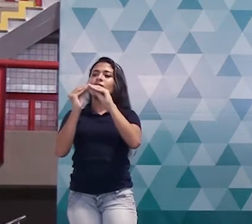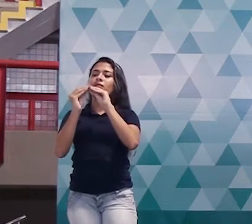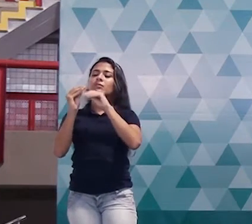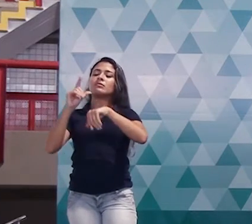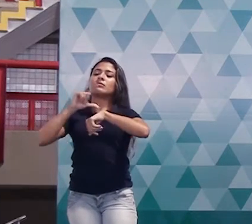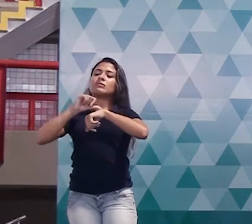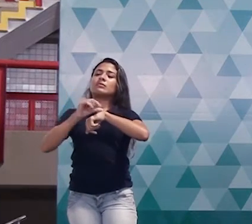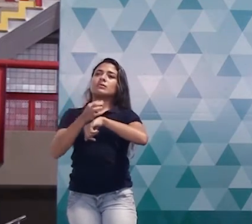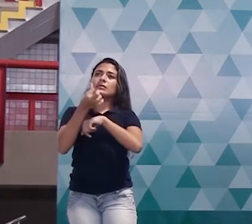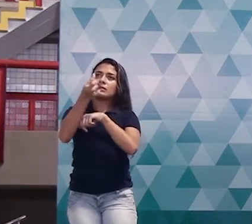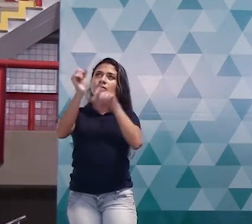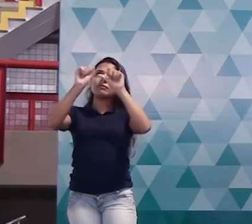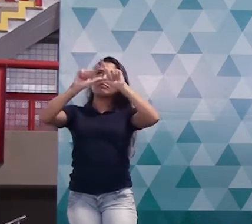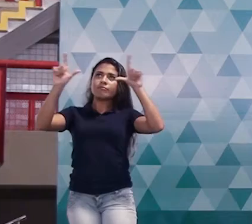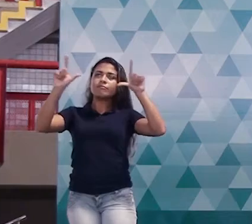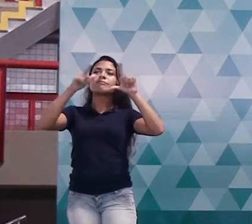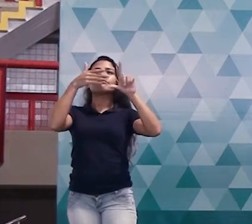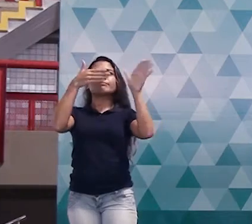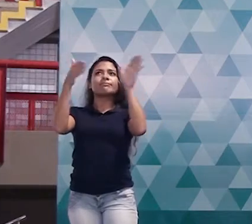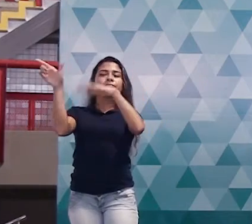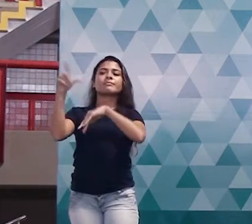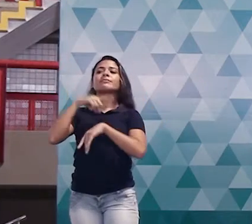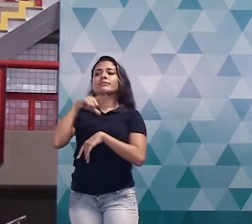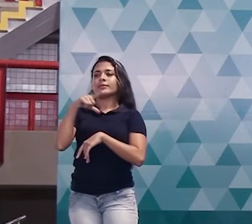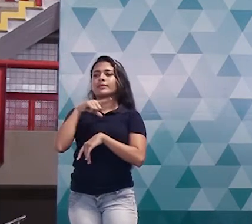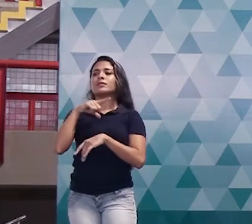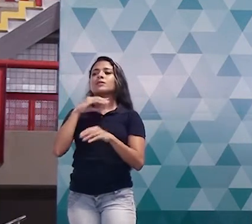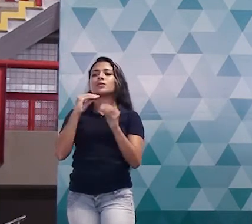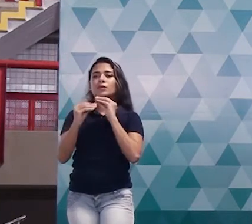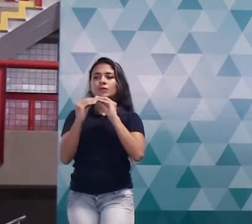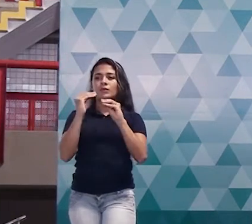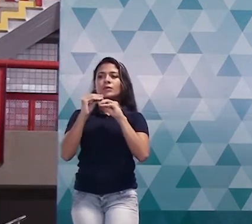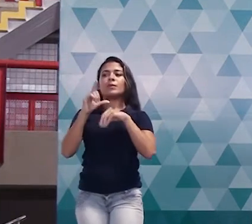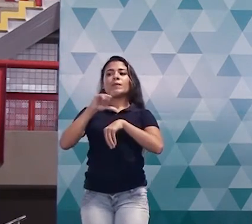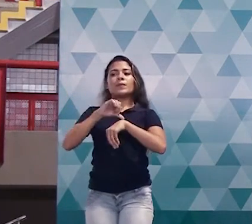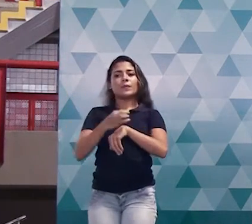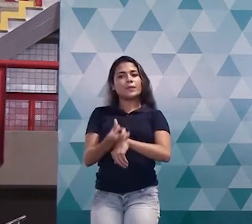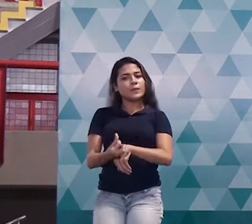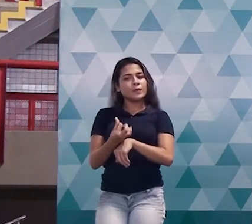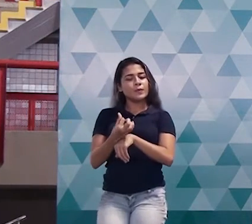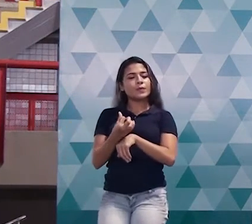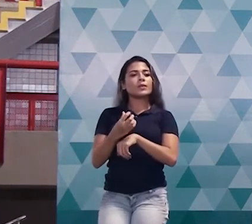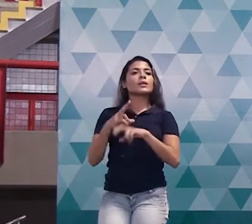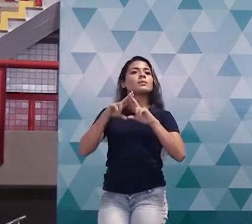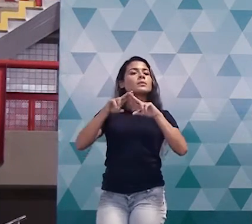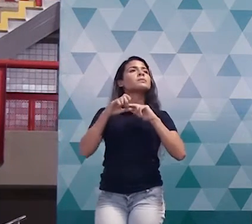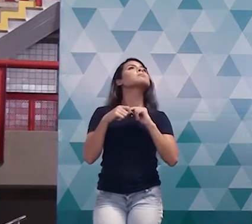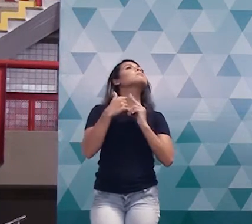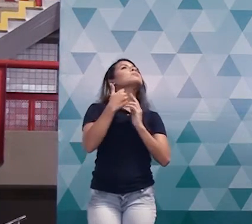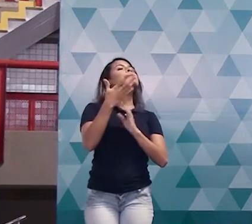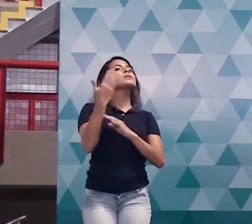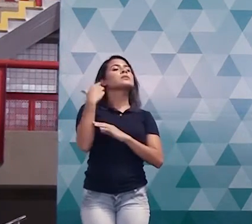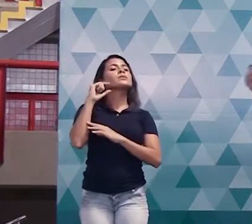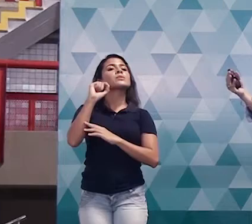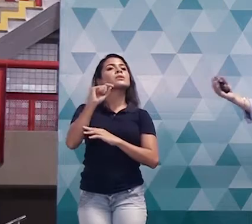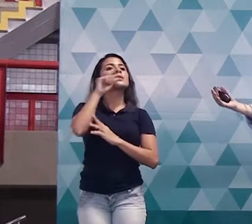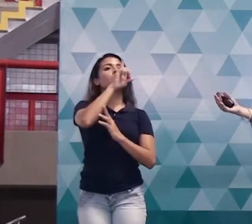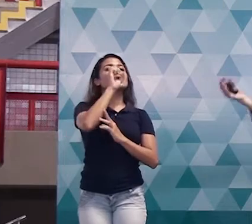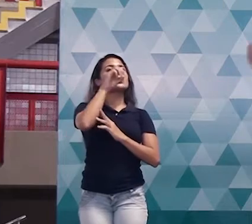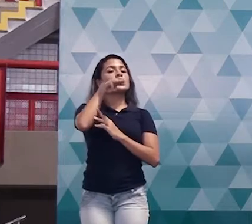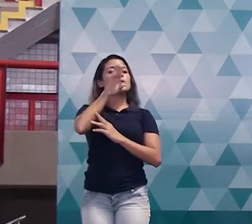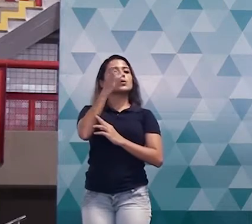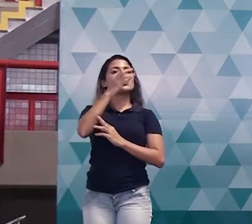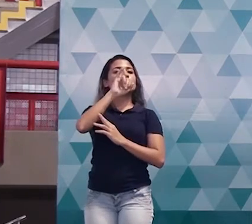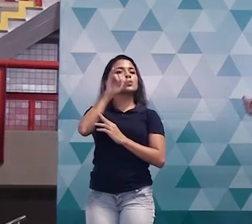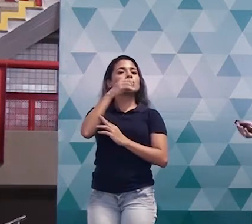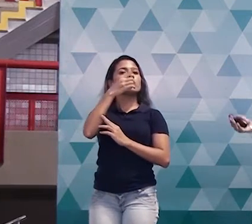está por aqui no Brasil, administrando. Mas no começo da novela era Dom João aqui, administrando o Brasil. A